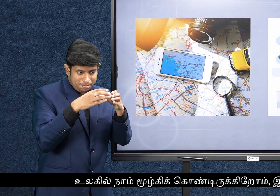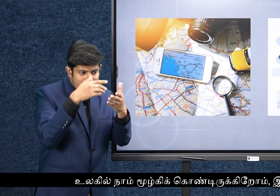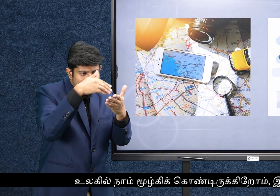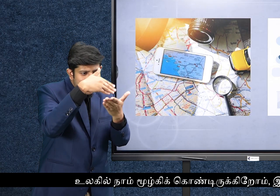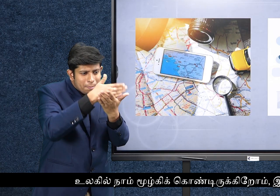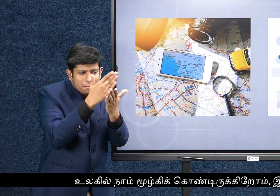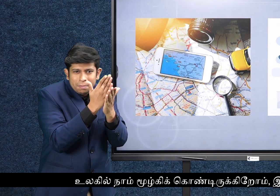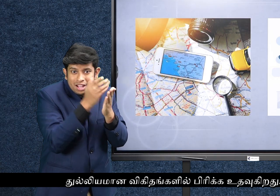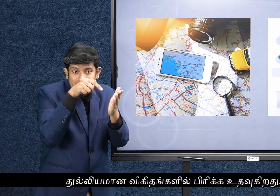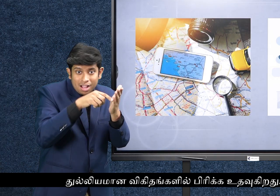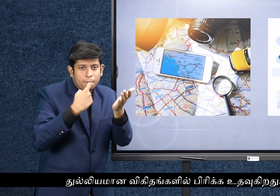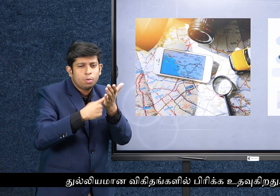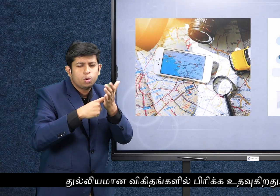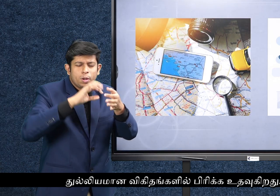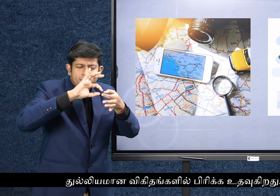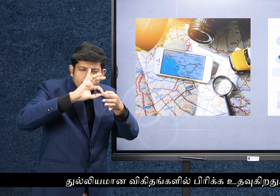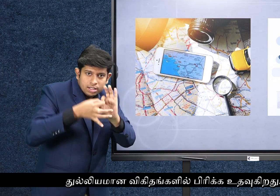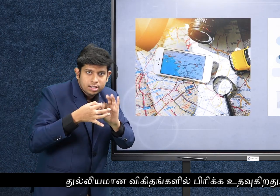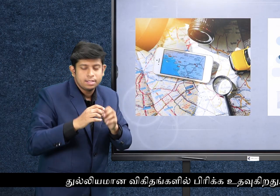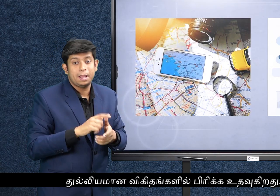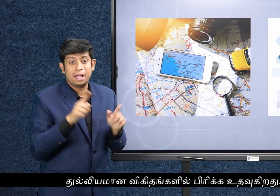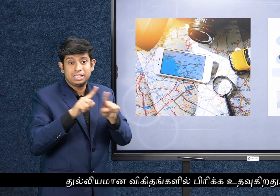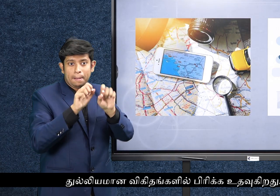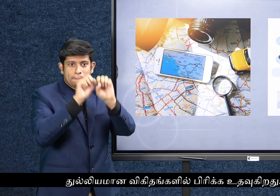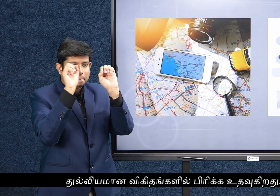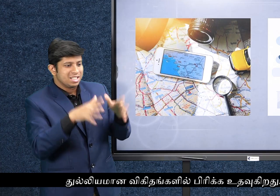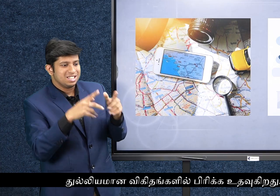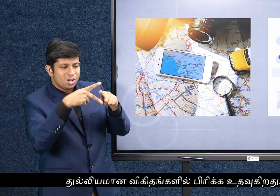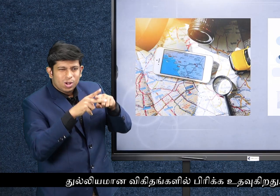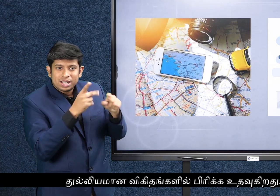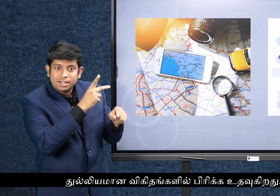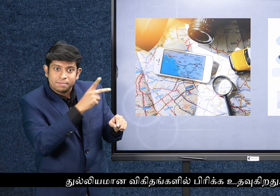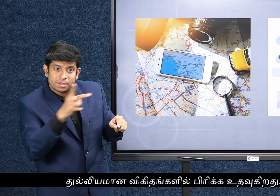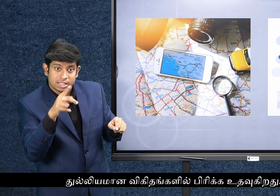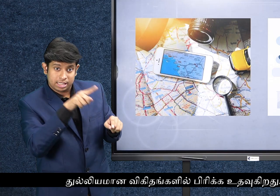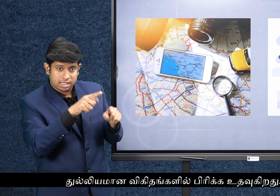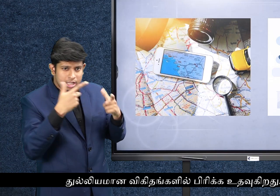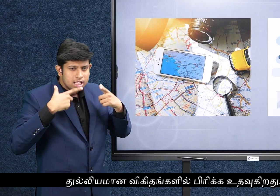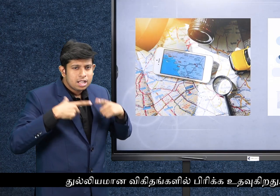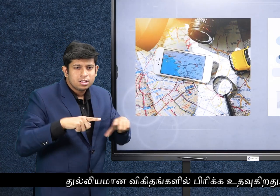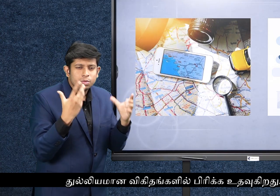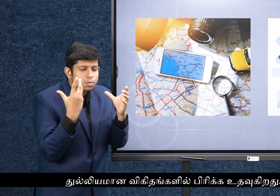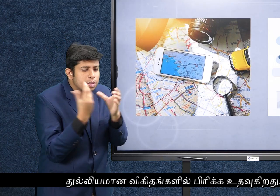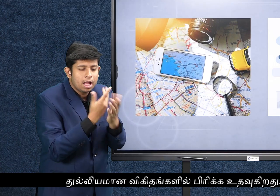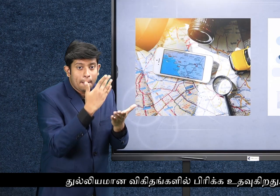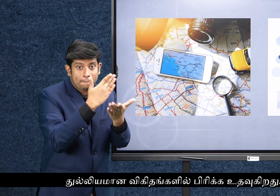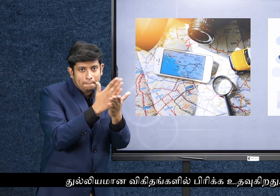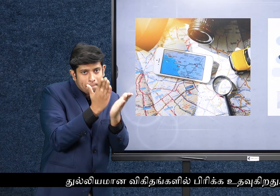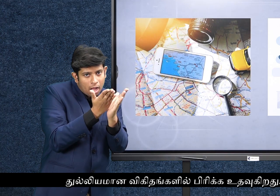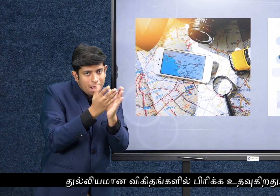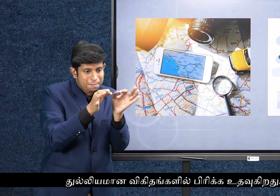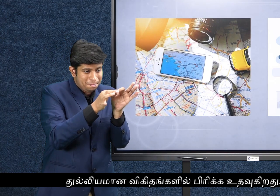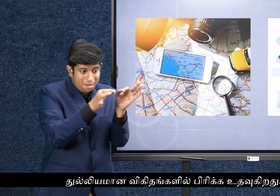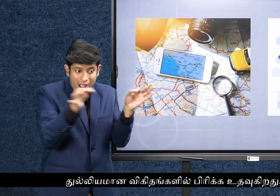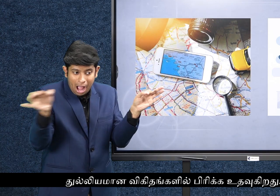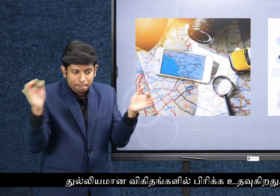இது தூரங்களை துல்லியமான விகிதங்களில் பிரிக்க உதவுகிறது. நீங்கள் உங்கள் நண்பர்களுடன்